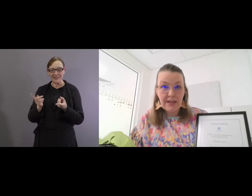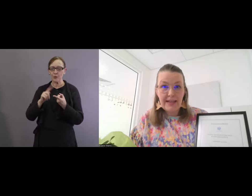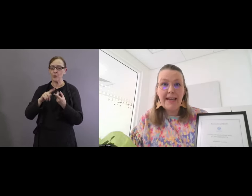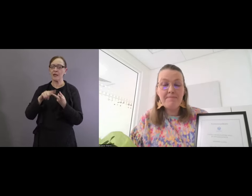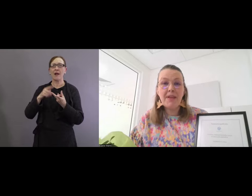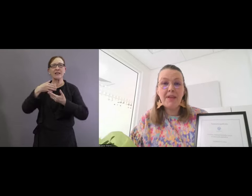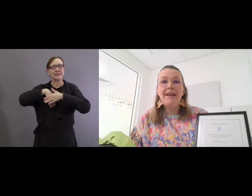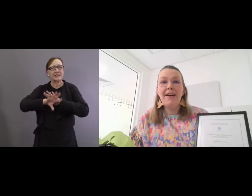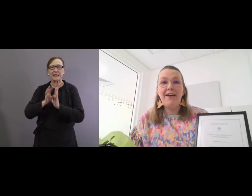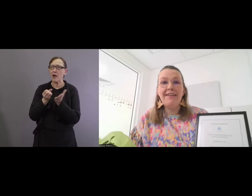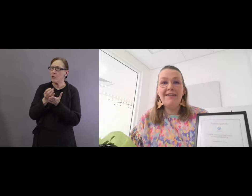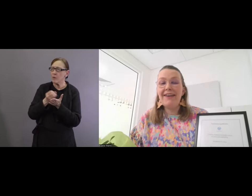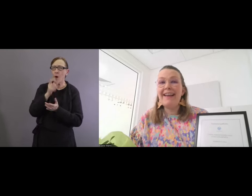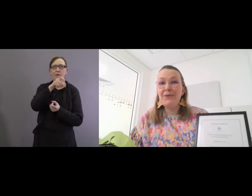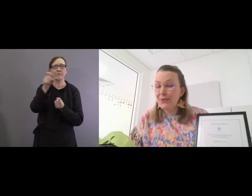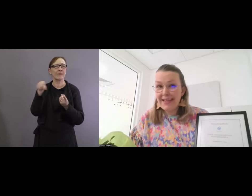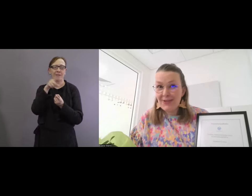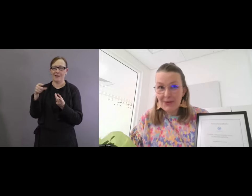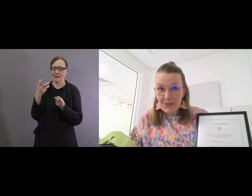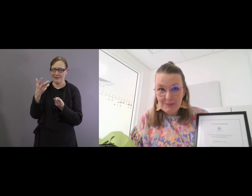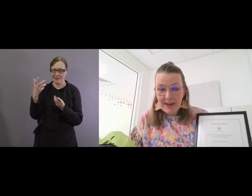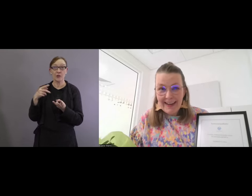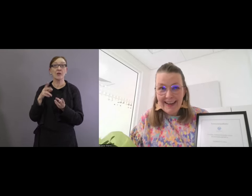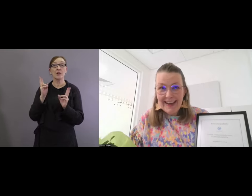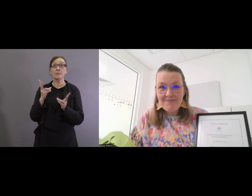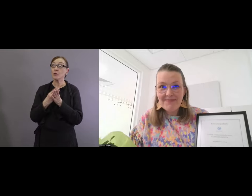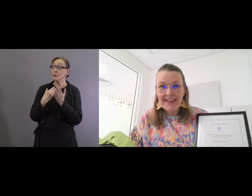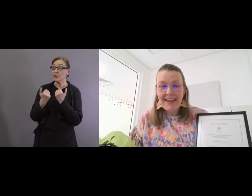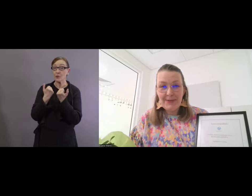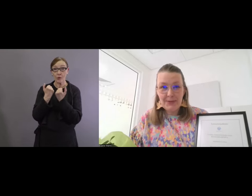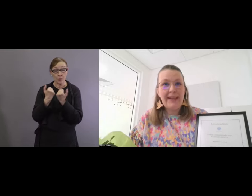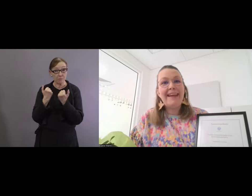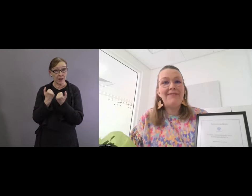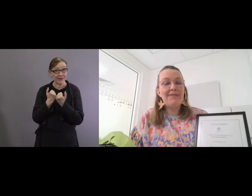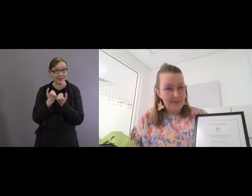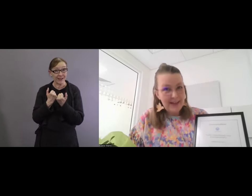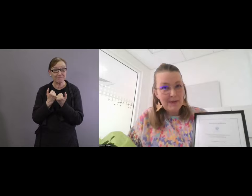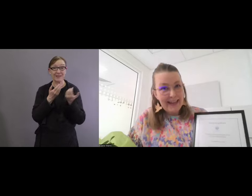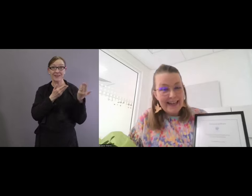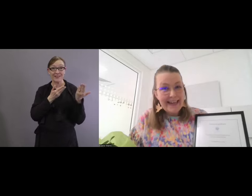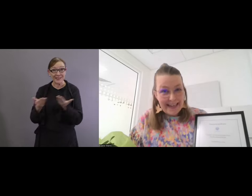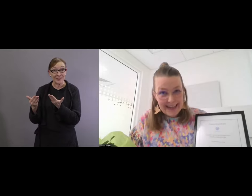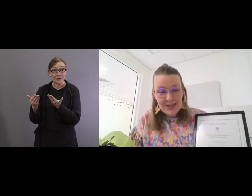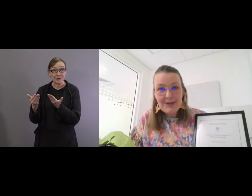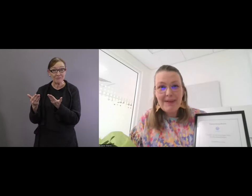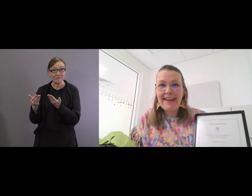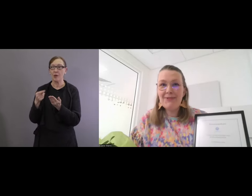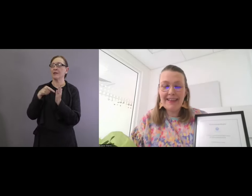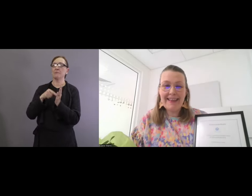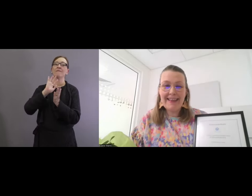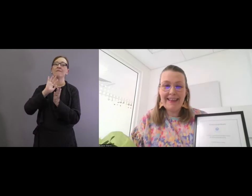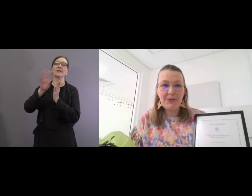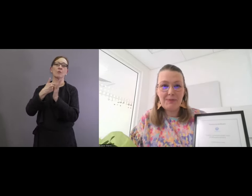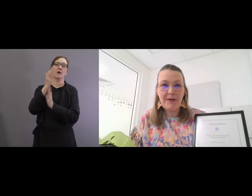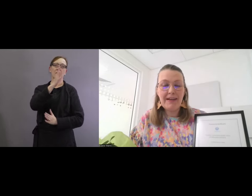sisällön tuottajille ja kaikille yhteistyökumppaneille. Juurikin viittomakielinen kirjasto on meille